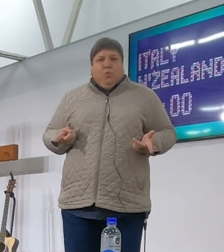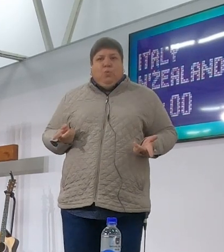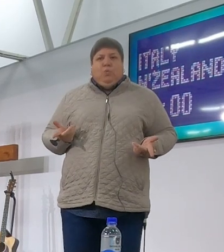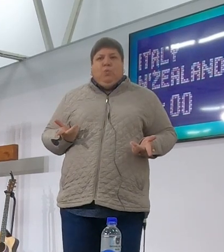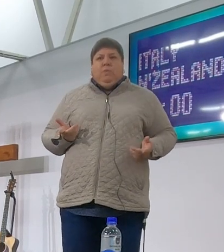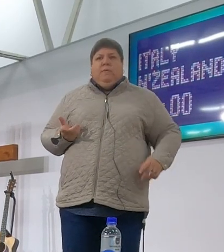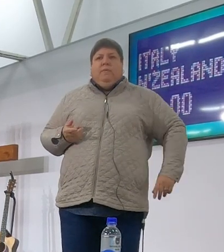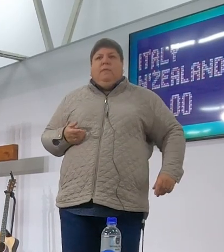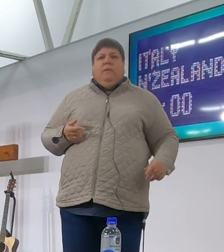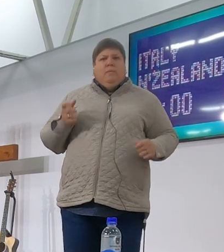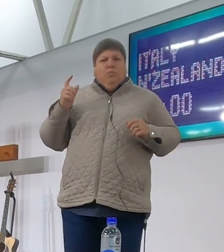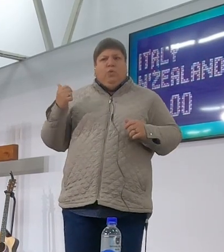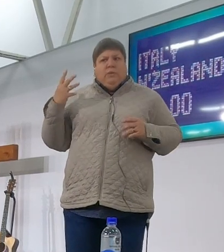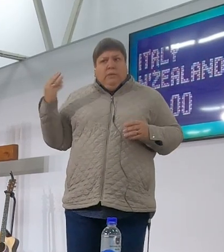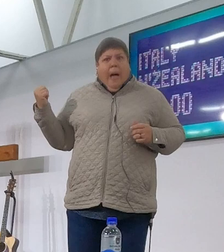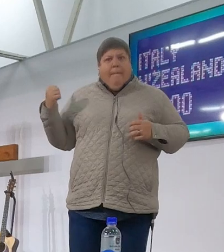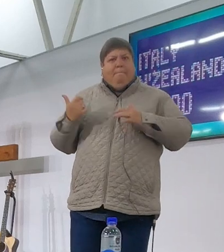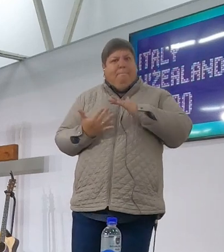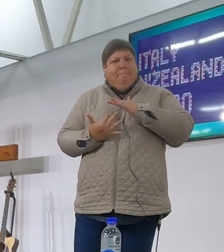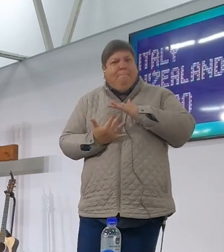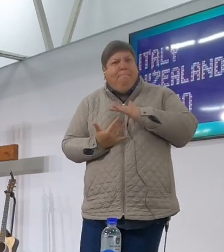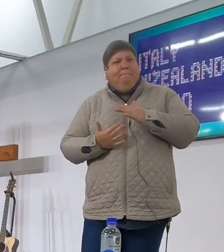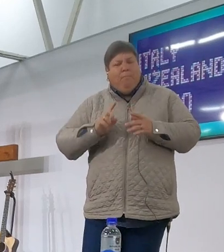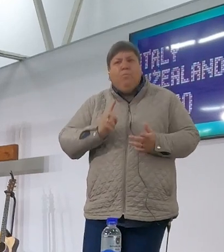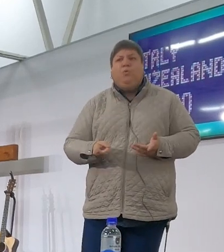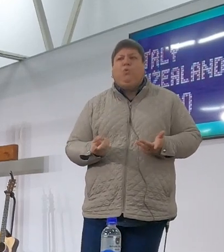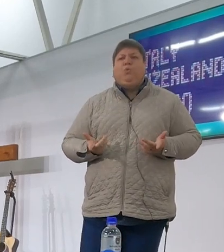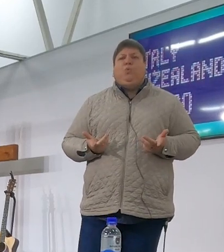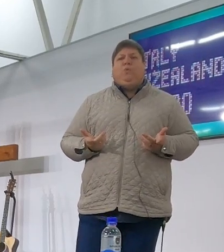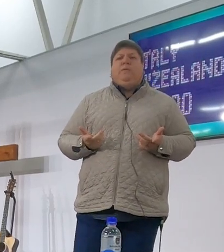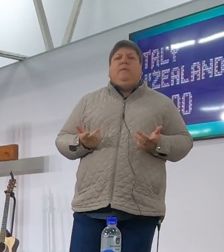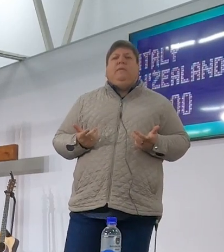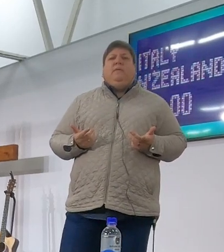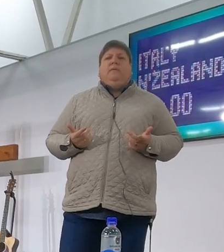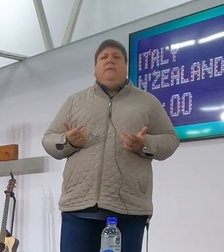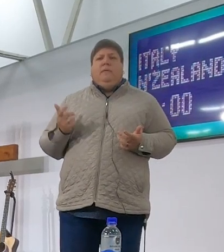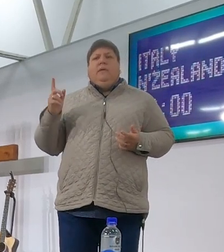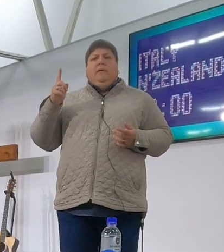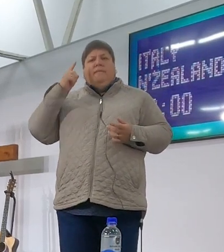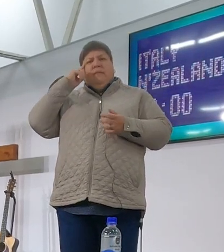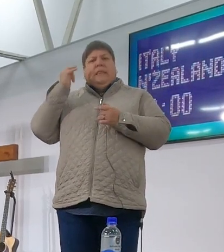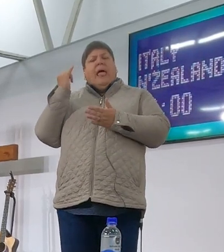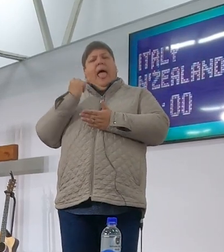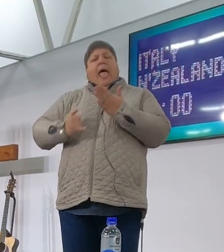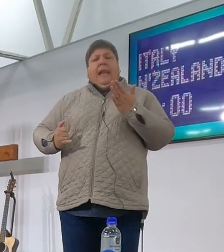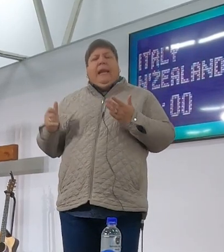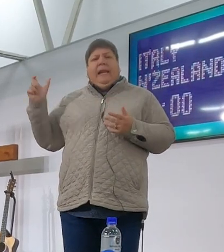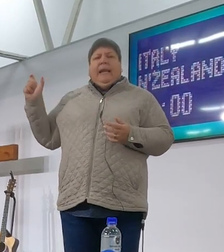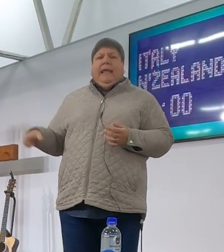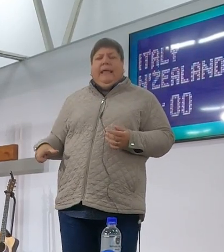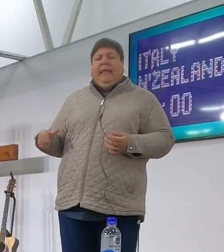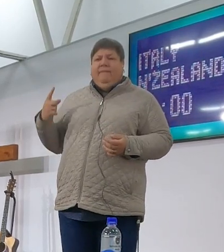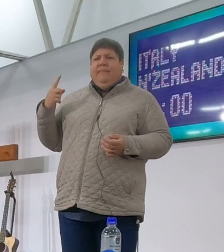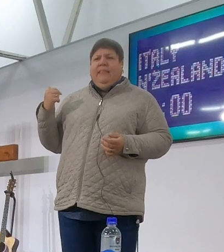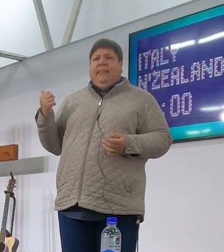is julle nie angstig saam met my nie? Maar julle, ek het geweet het gaan erg wees, maar ek het nie geweet het gaan so erg wees. Ek moet vir julle eerlijk wees, ek is 'n bietjie uitgebal, toe ek